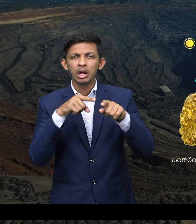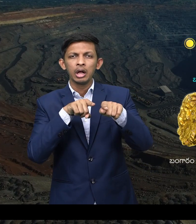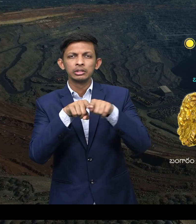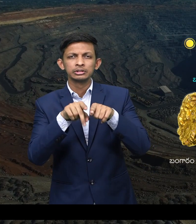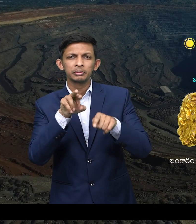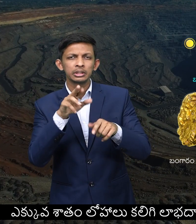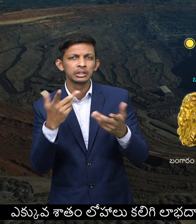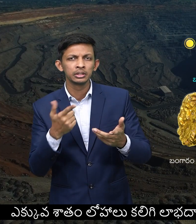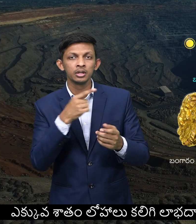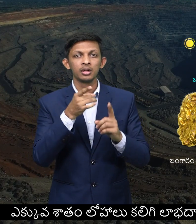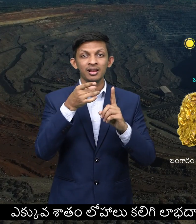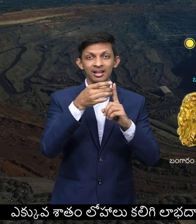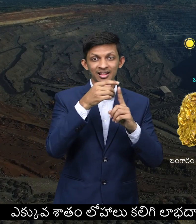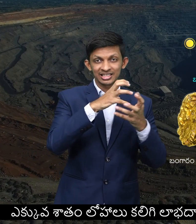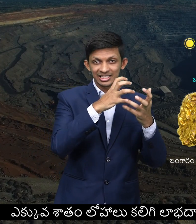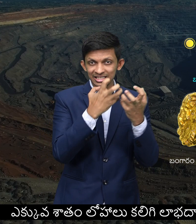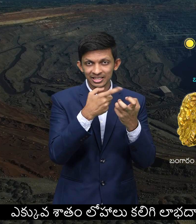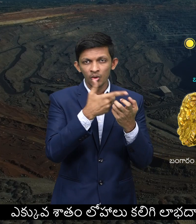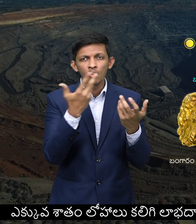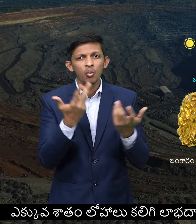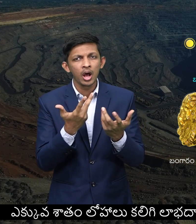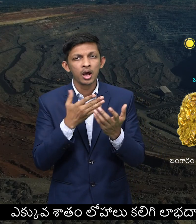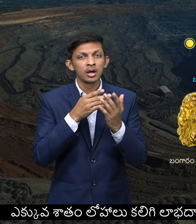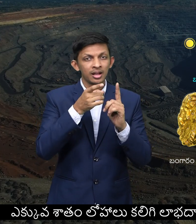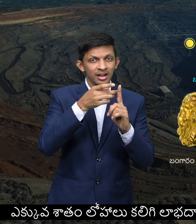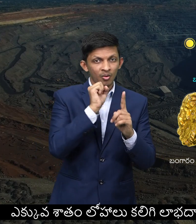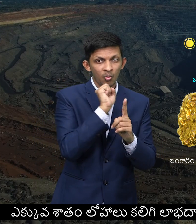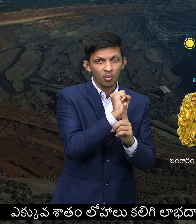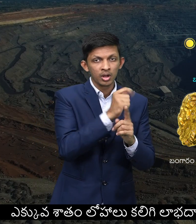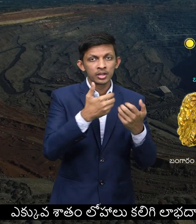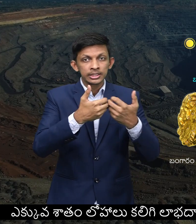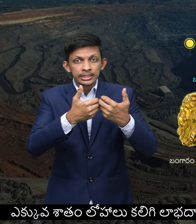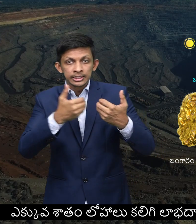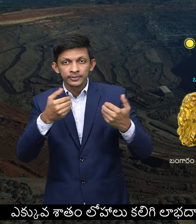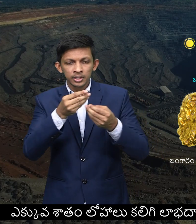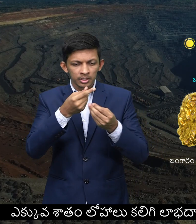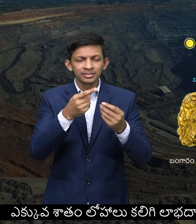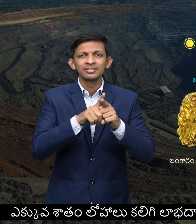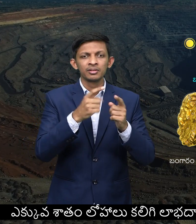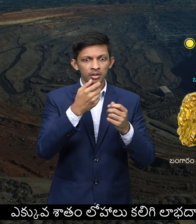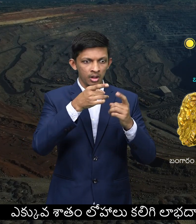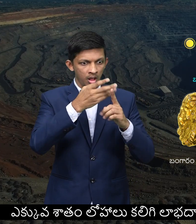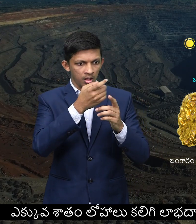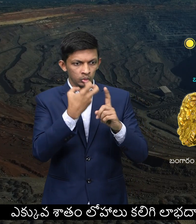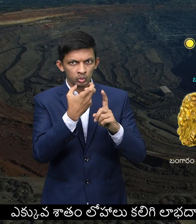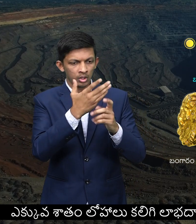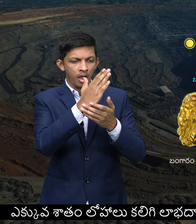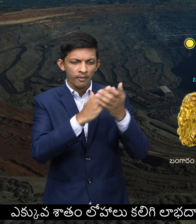ధాతువు, ఎక్కువ శాతం లోహాలు కలిగి లాభదాయకంగా ఉన్న ఖనిజాలను ధాతువు